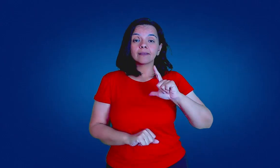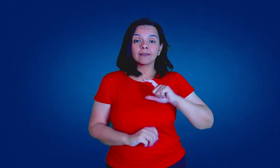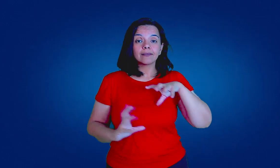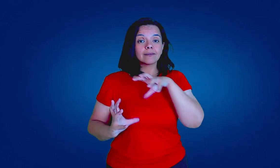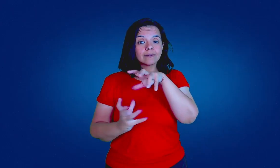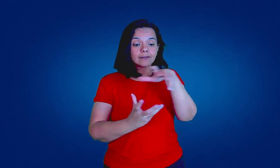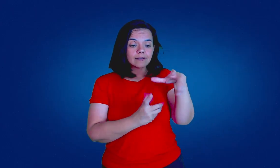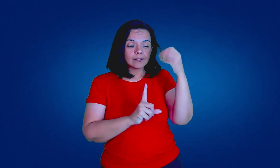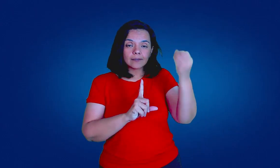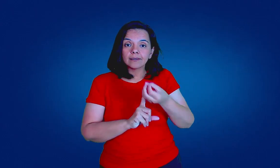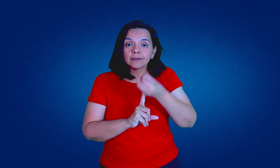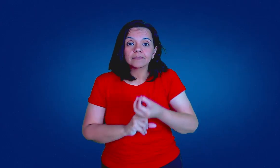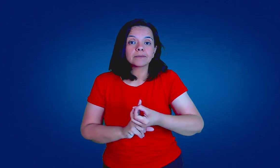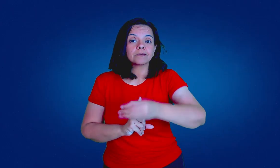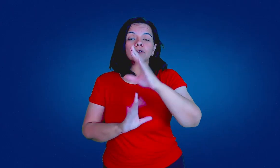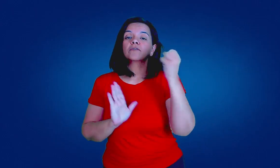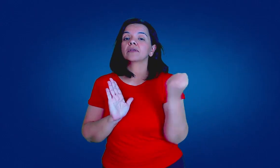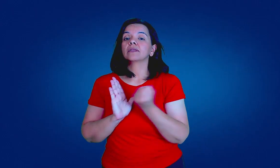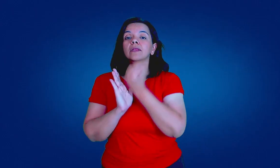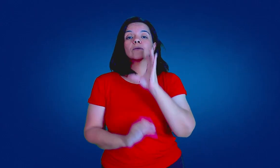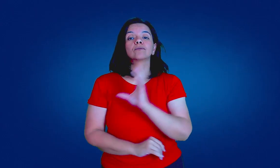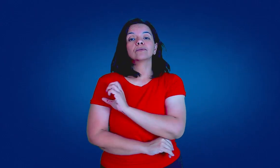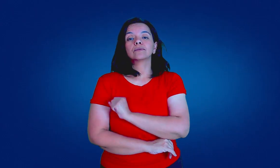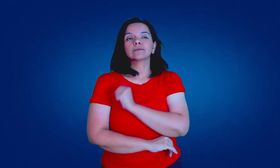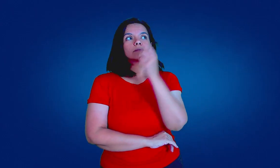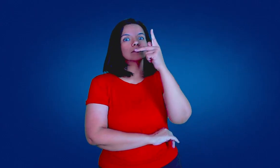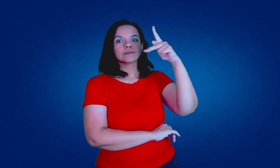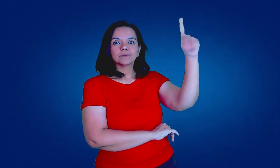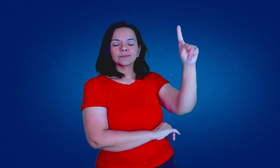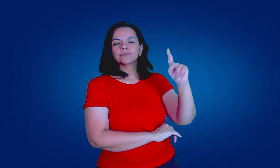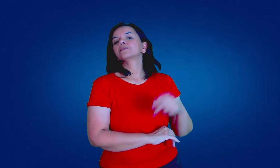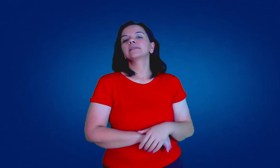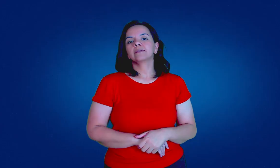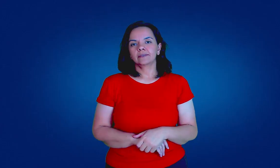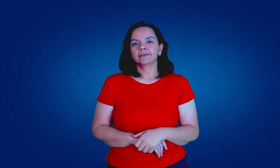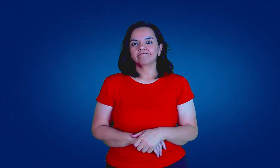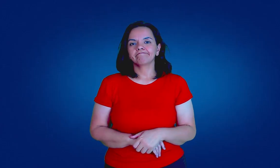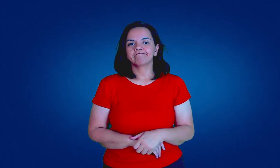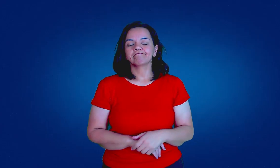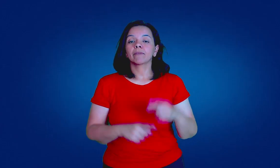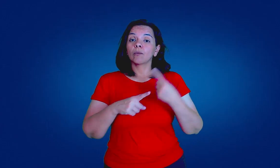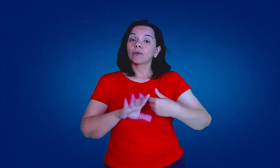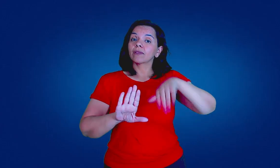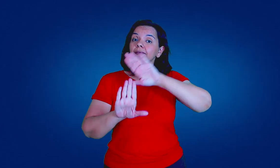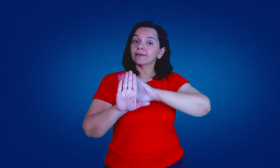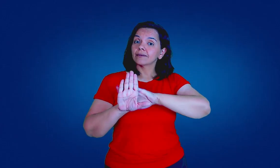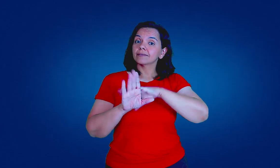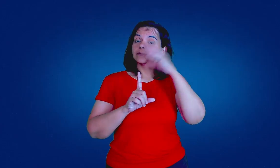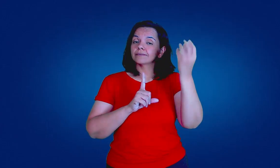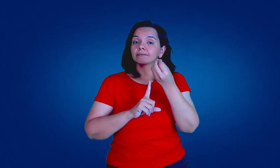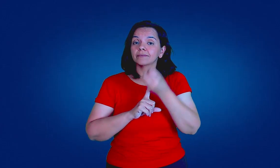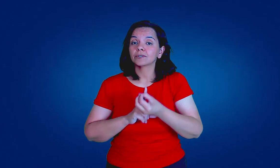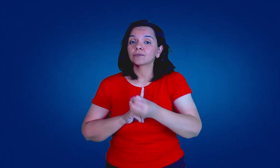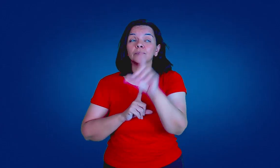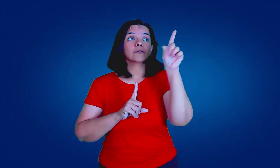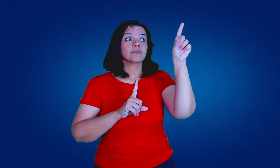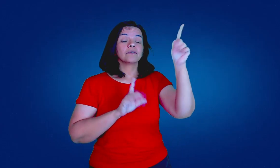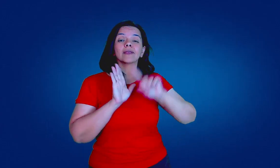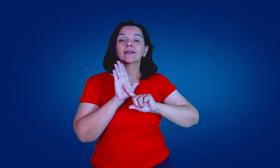Precisamos entender claramente que o fato de termos profeta é porque Deus nos ama.